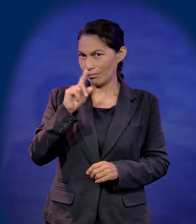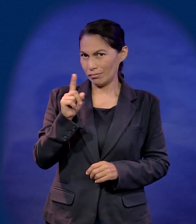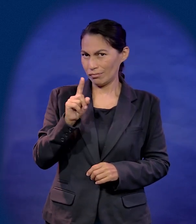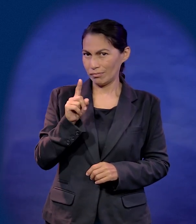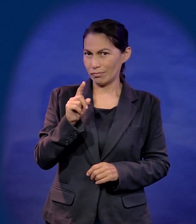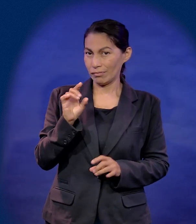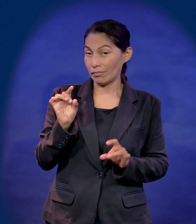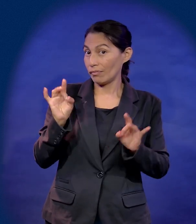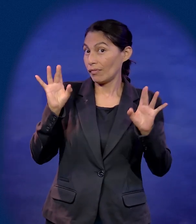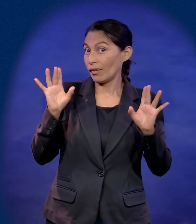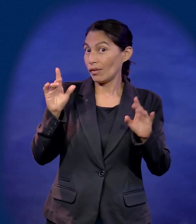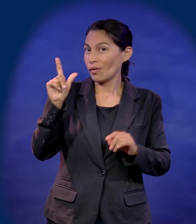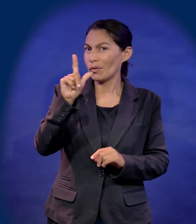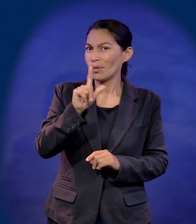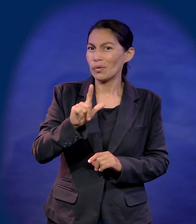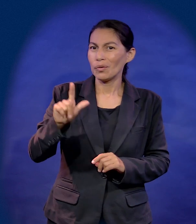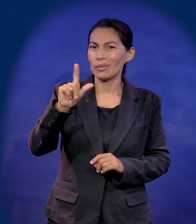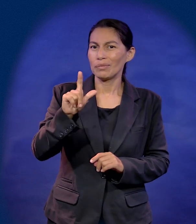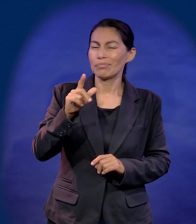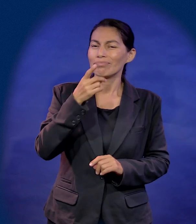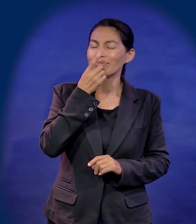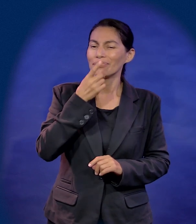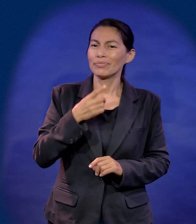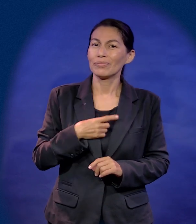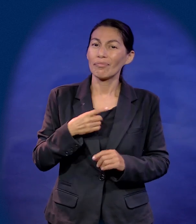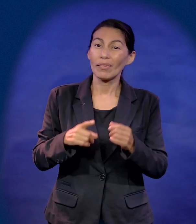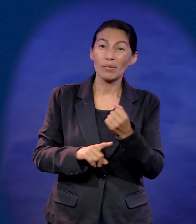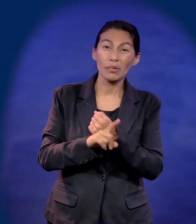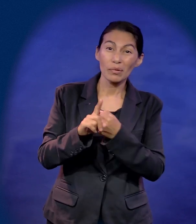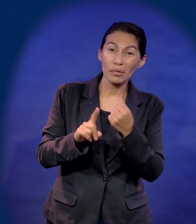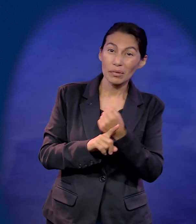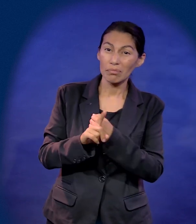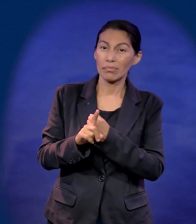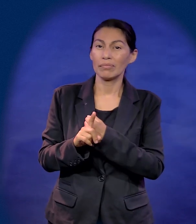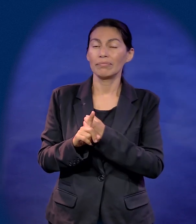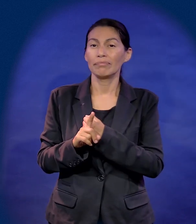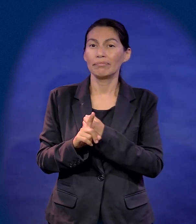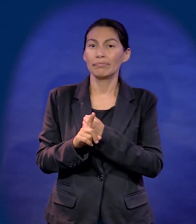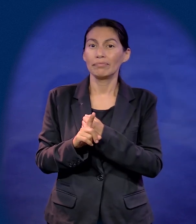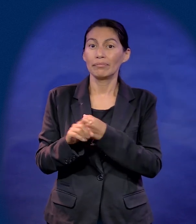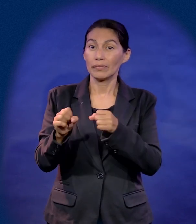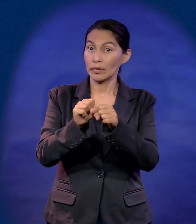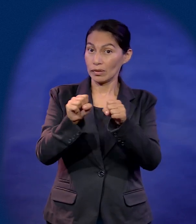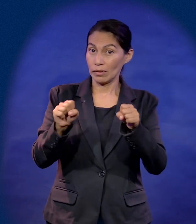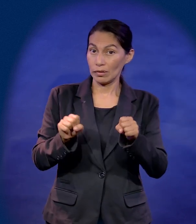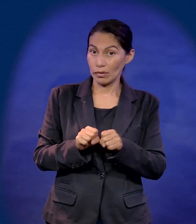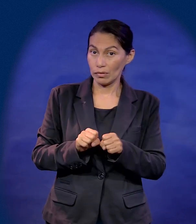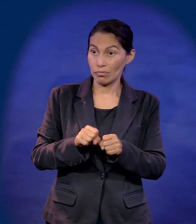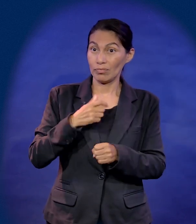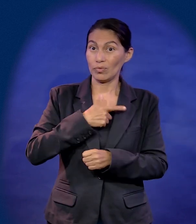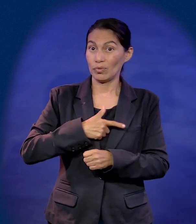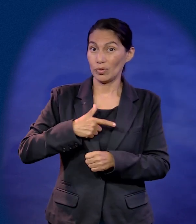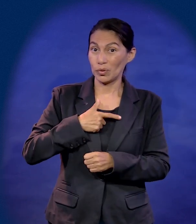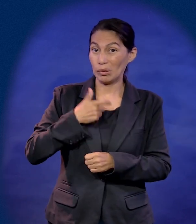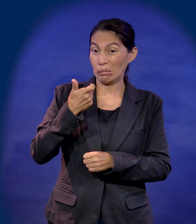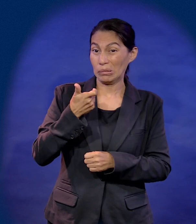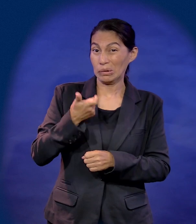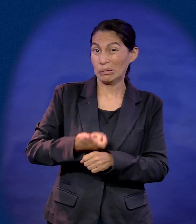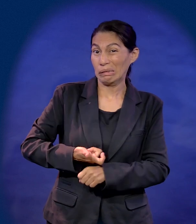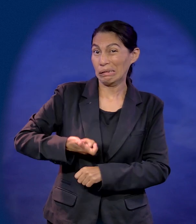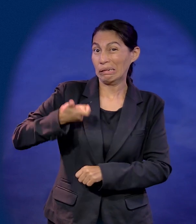Tampico. Hasta ahí yo no me acordaba. Un lunes que la visité, me dice, oye Luis, tenemos un problema. ¿Qué